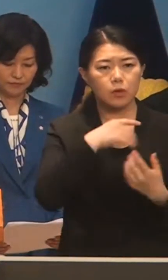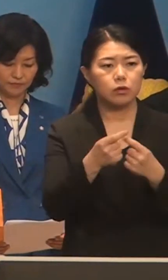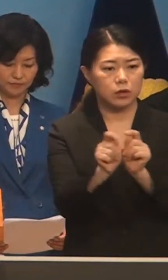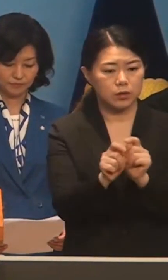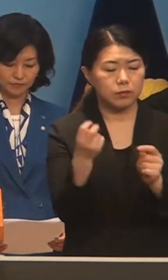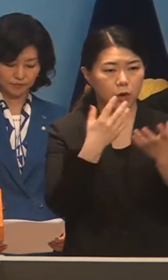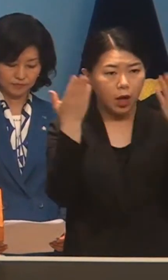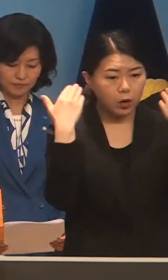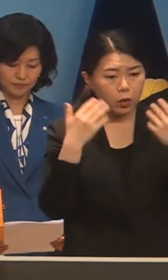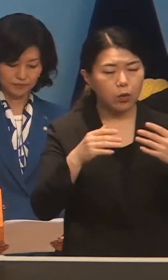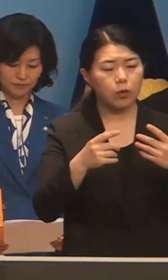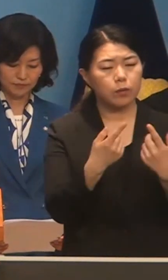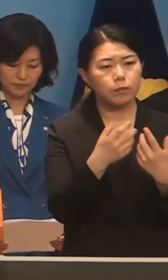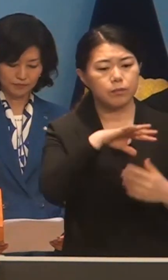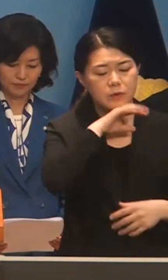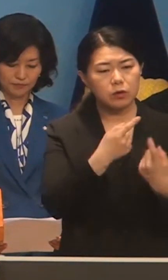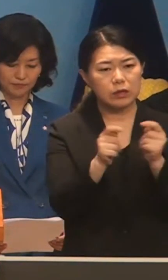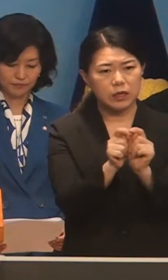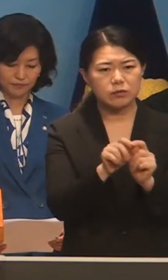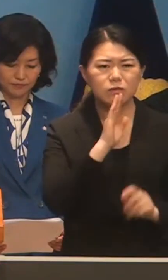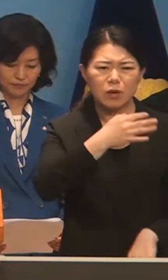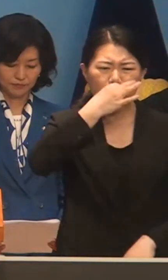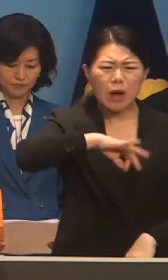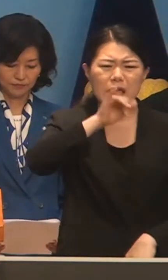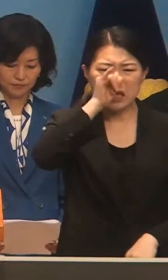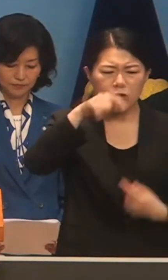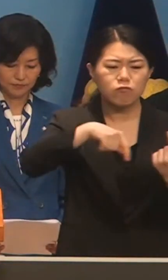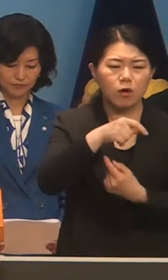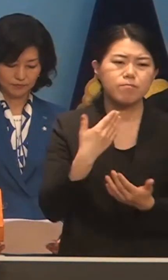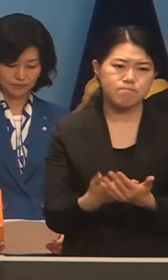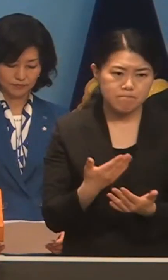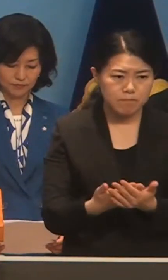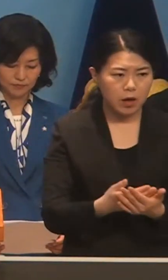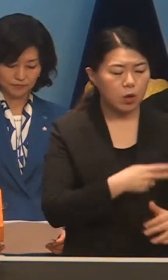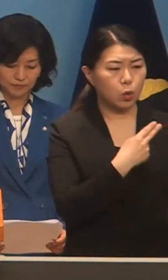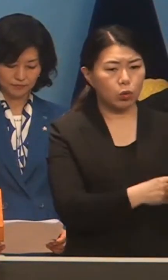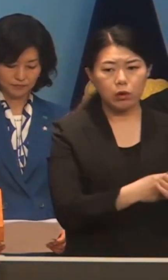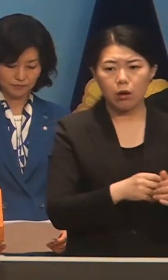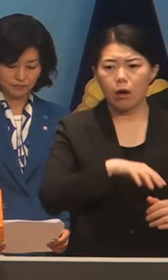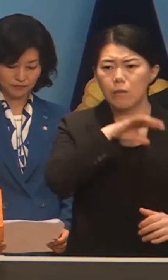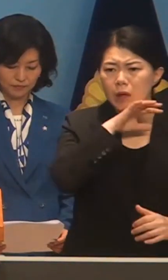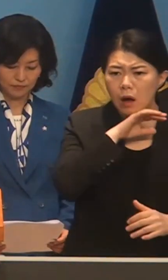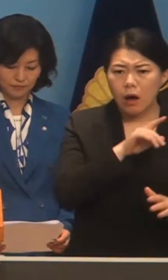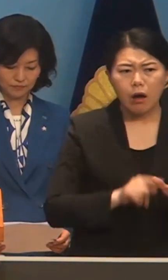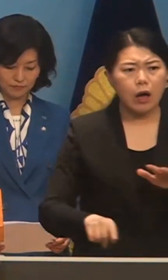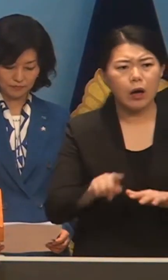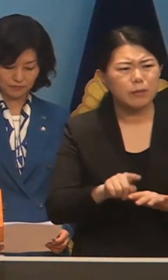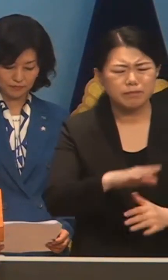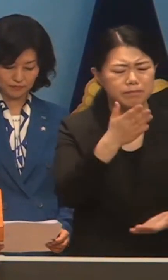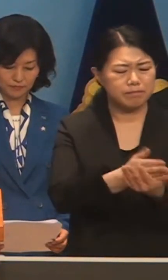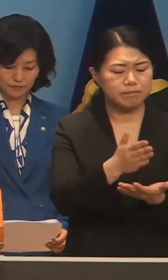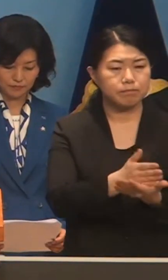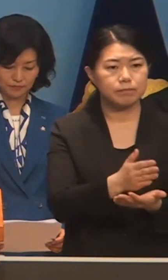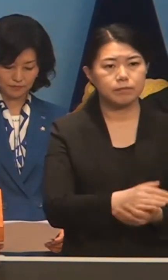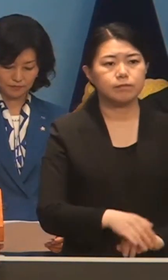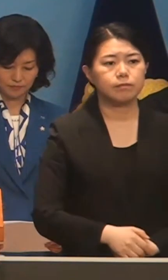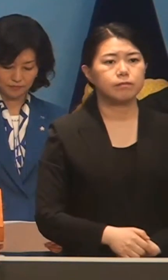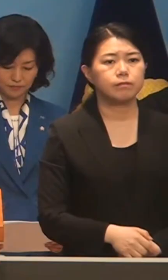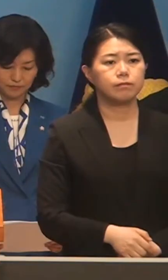학교 민원팀을 시효성 있게 운영해 교사들이 민원 대응의 최전선에 내몰리지 않도록